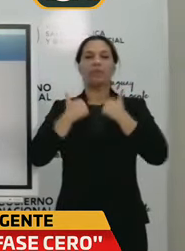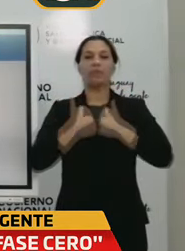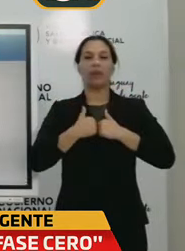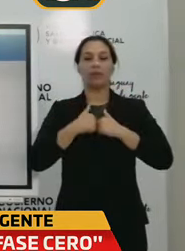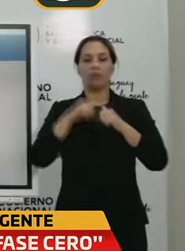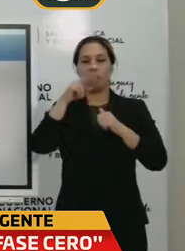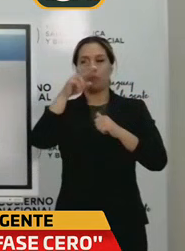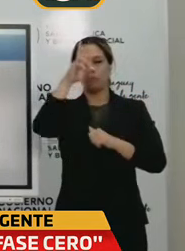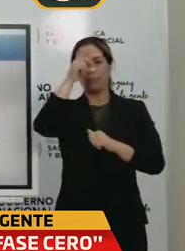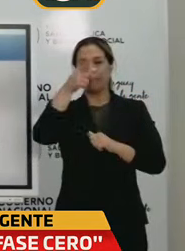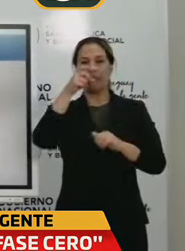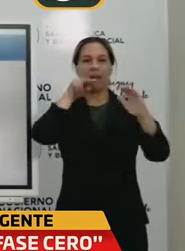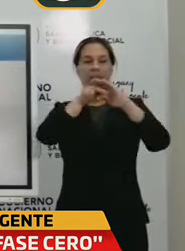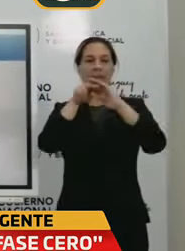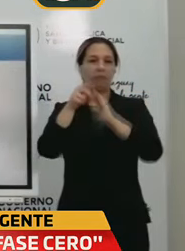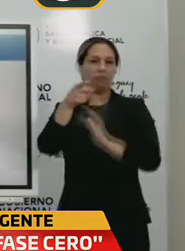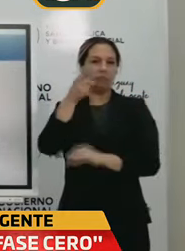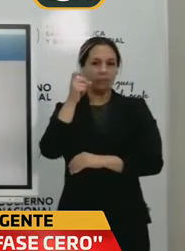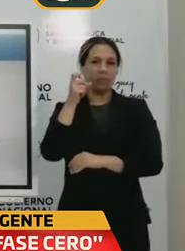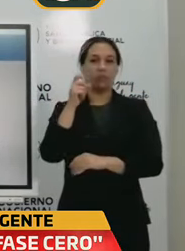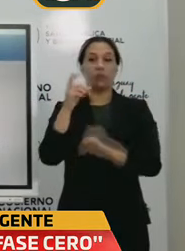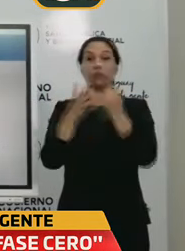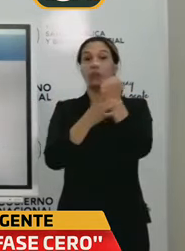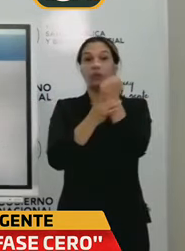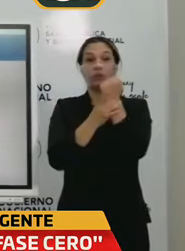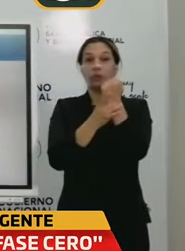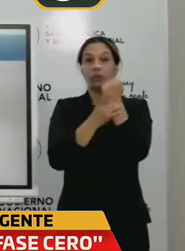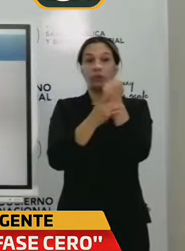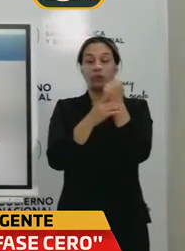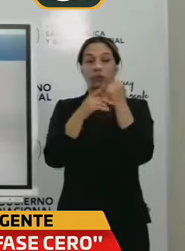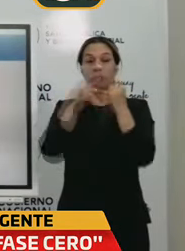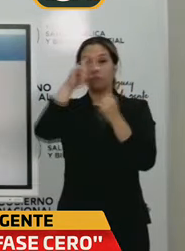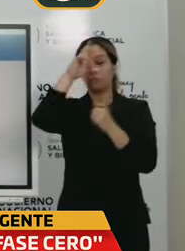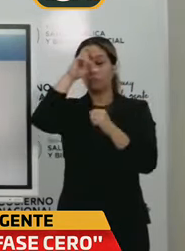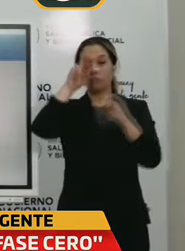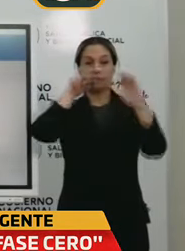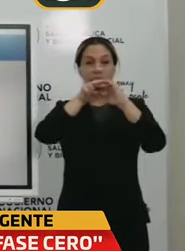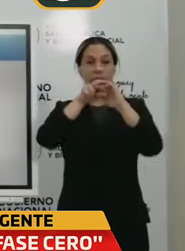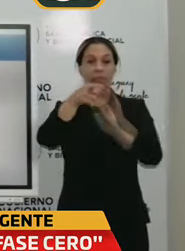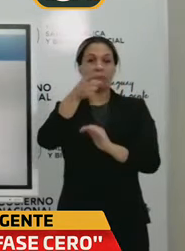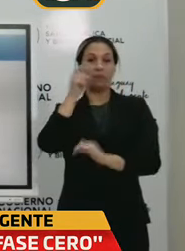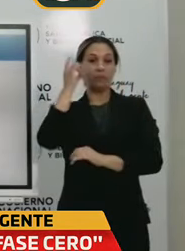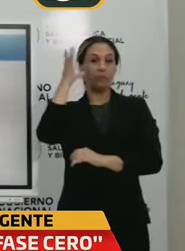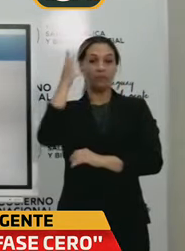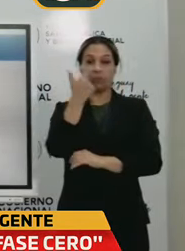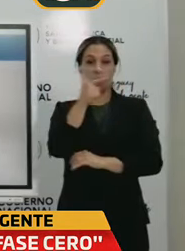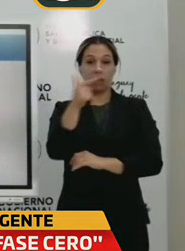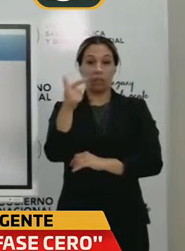intensiva. No hay más terapista en el Paraguay, no hay más, eso por más dinero que uno tenga, es muy difícil.